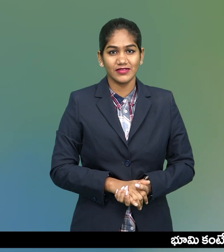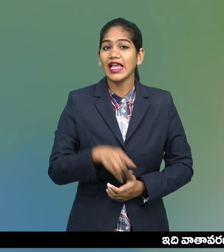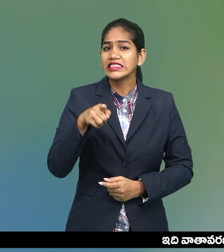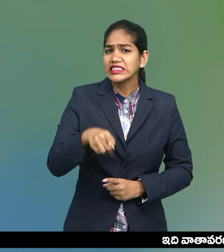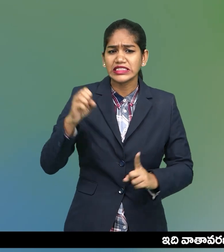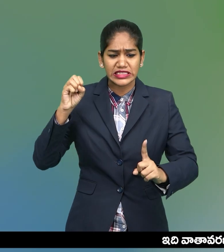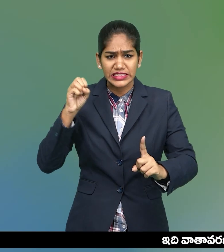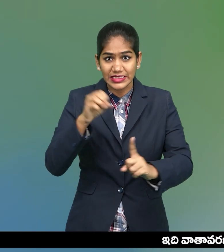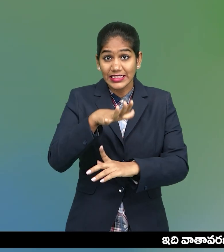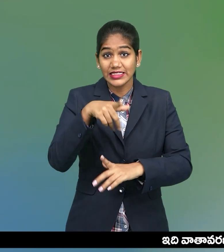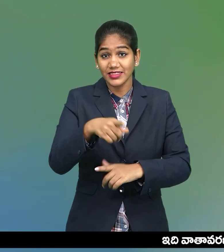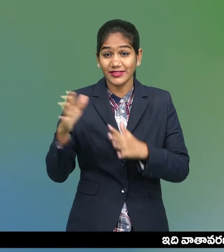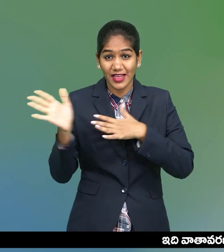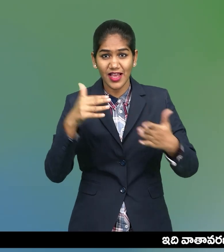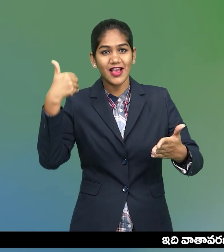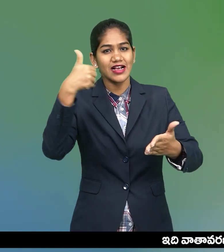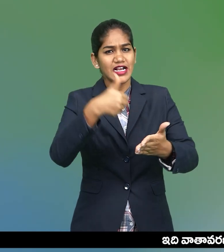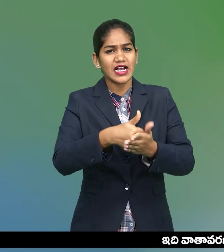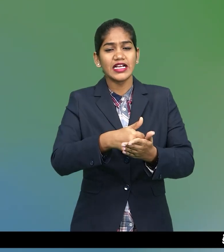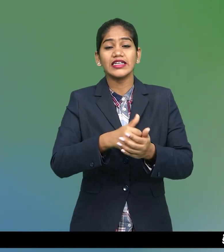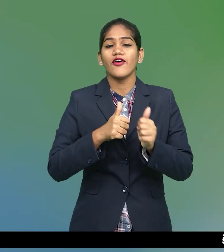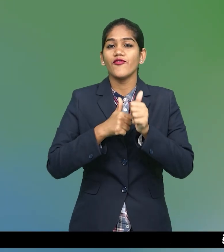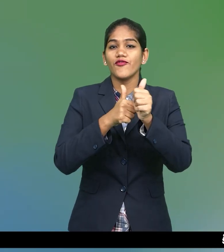ఇది వాతావరణంపై ప్రభావం చూపుతుంది కింది విధంగా.